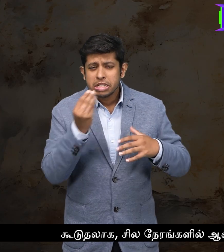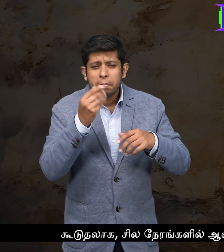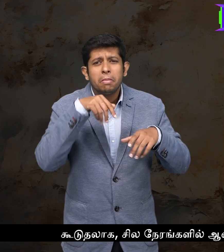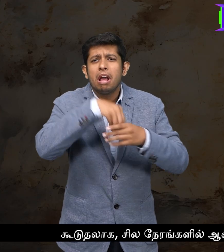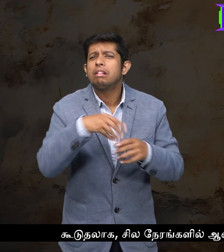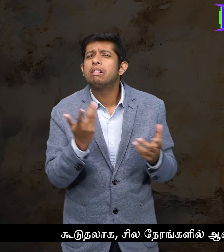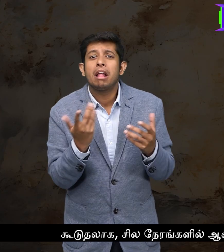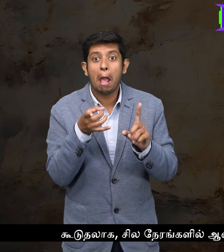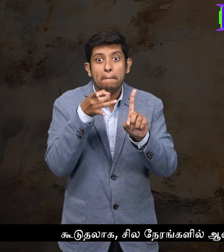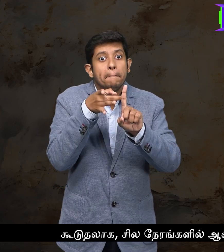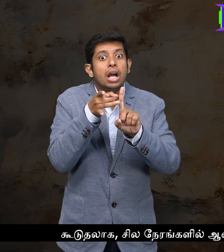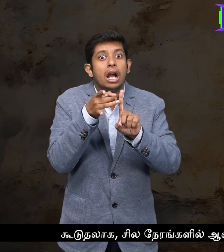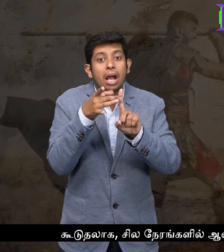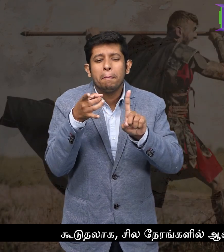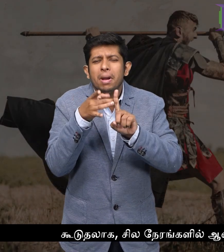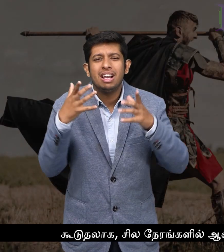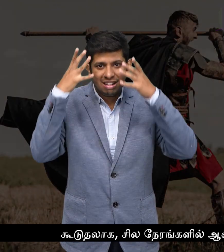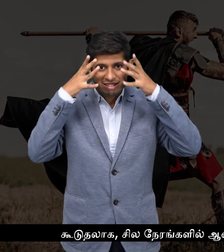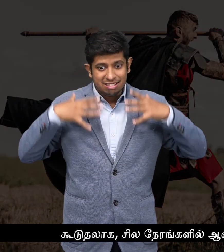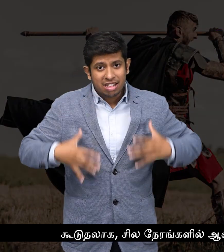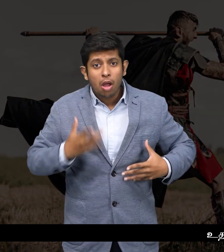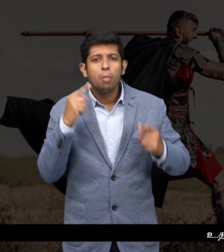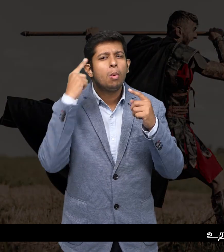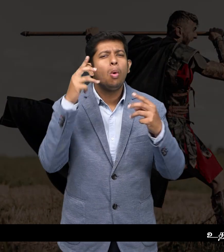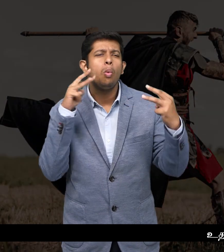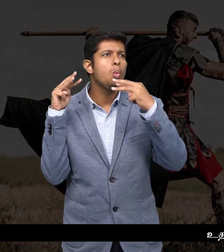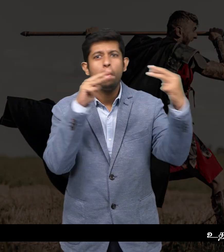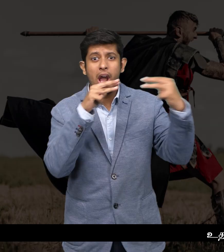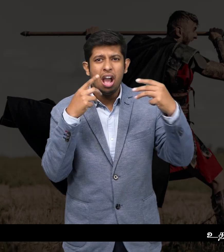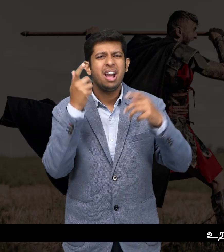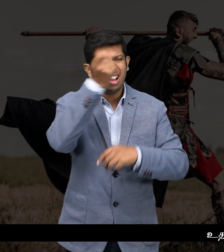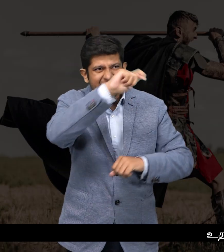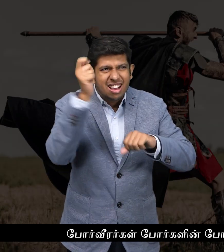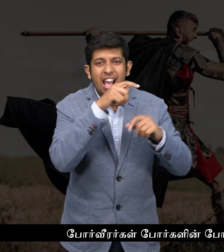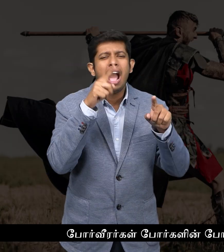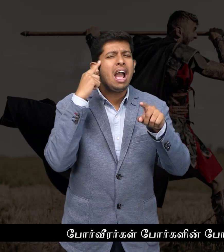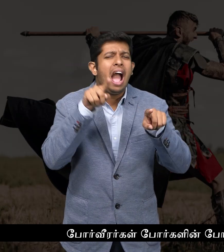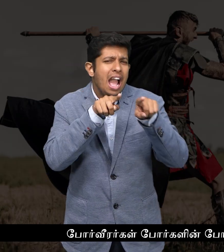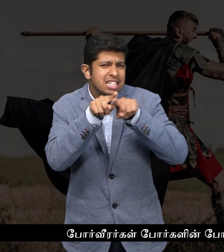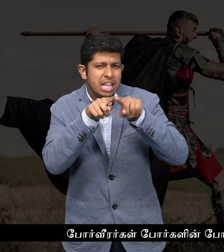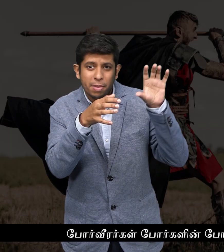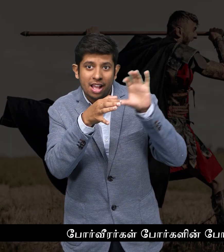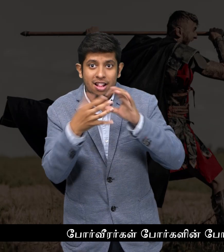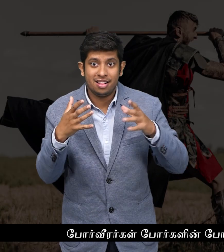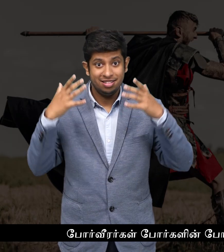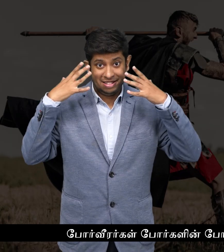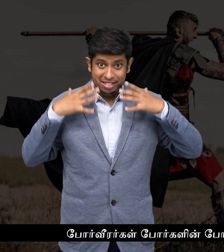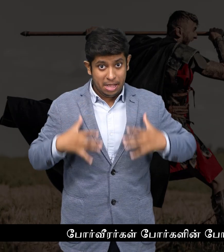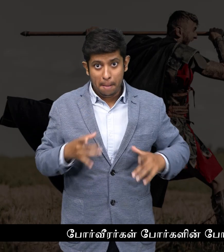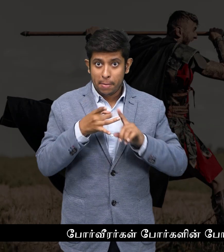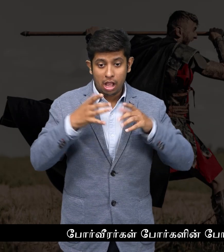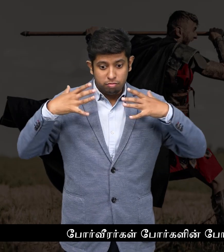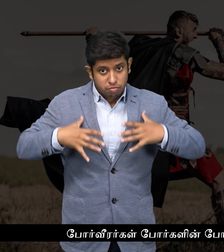நேரங்களில் ஆடைகள் உலோகத்தால் செய்யப்பட்டன. உதாரணமாக, போர் வீரர்கள் போர்களின் போது